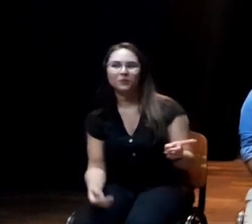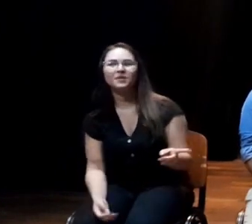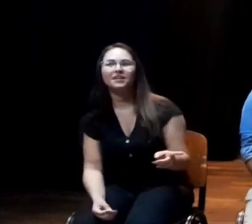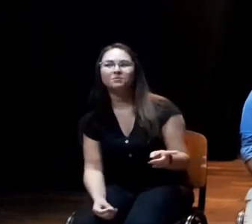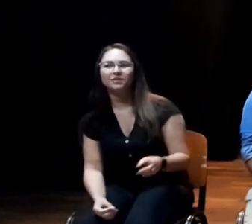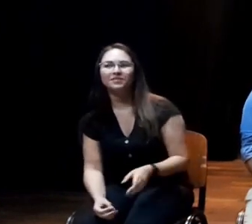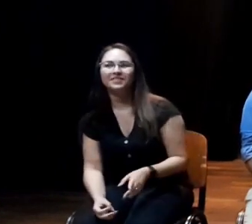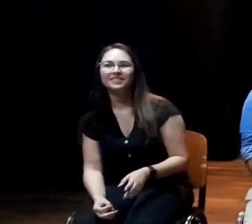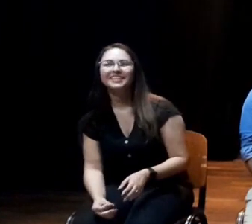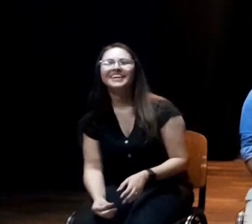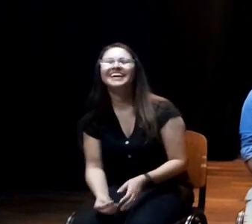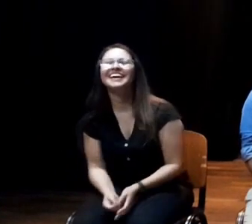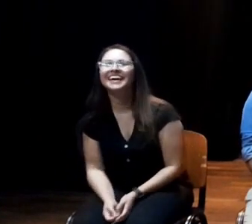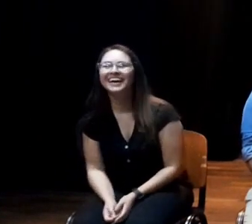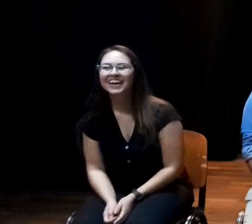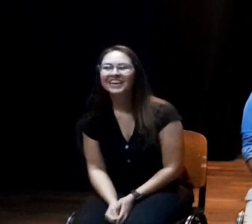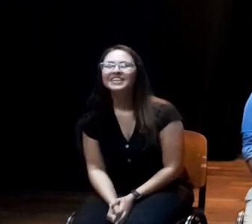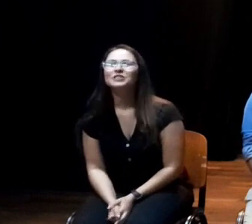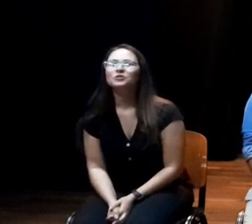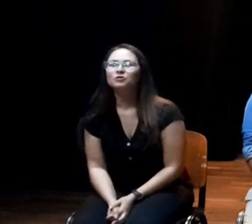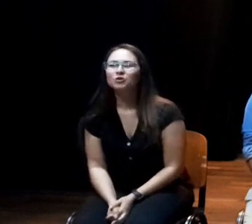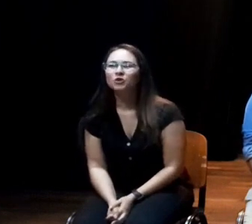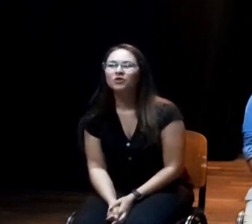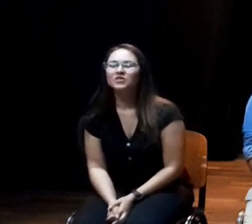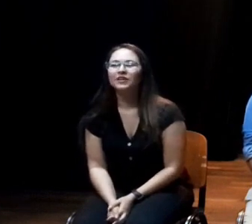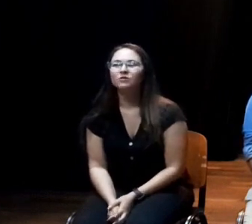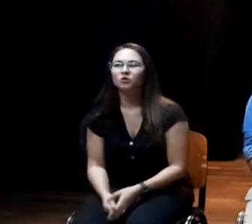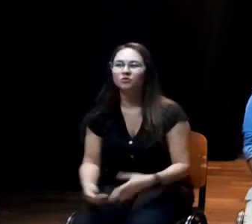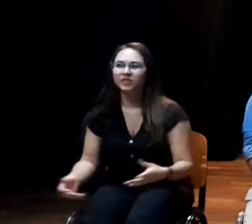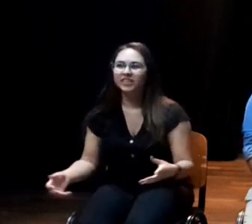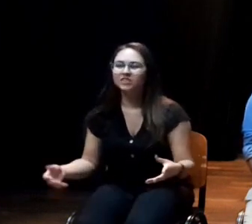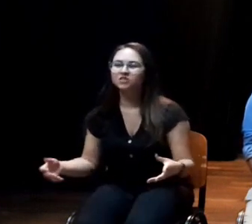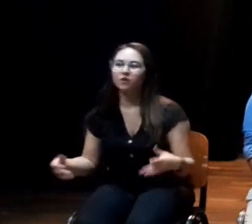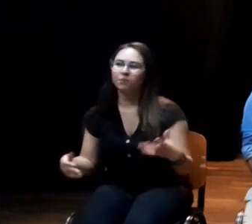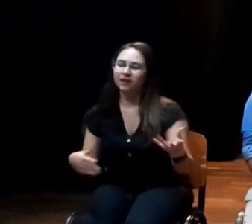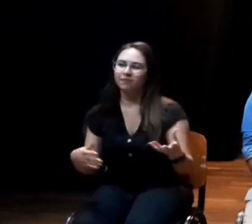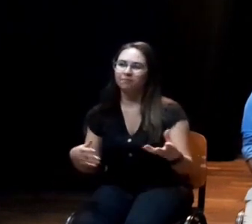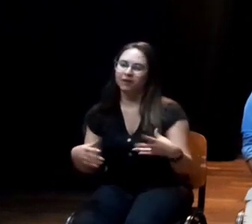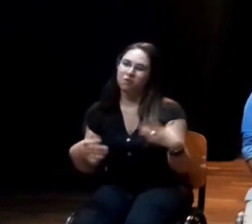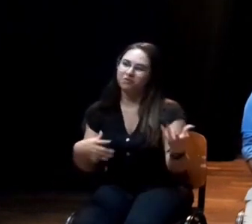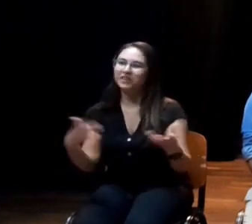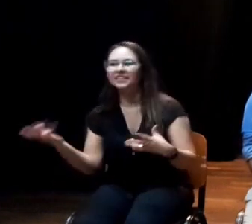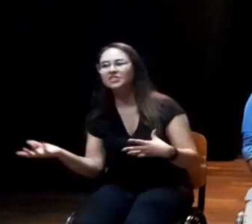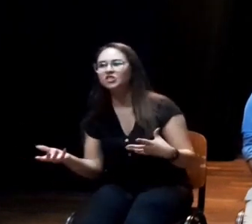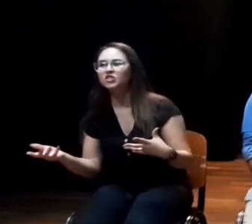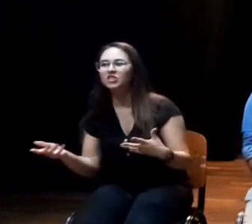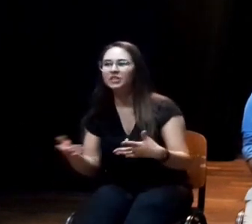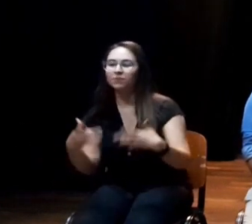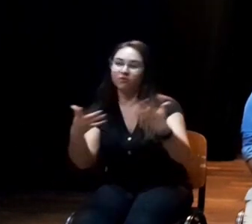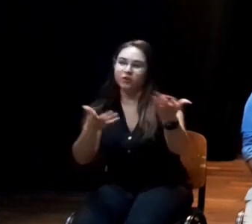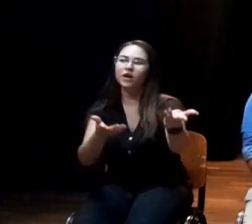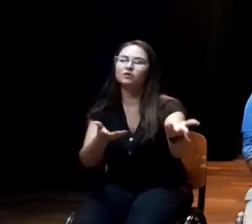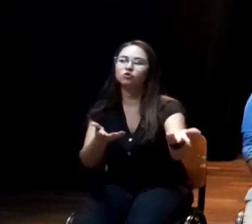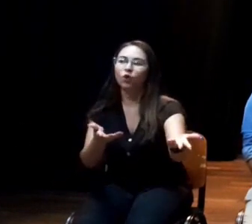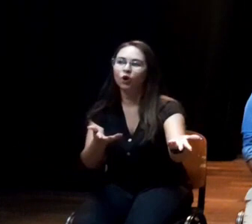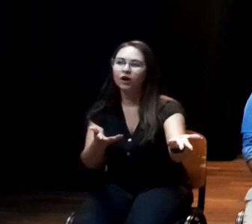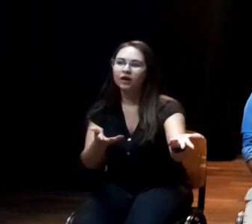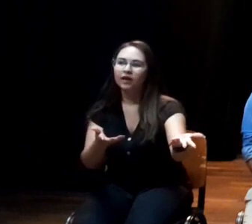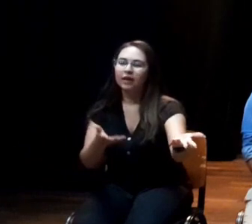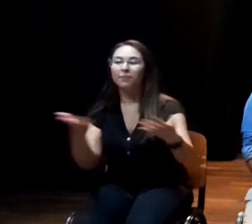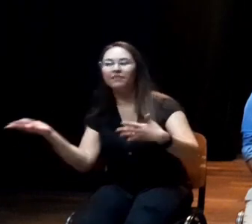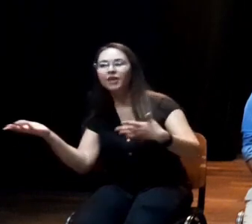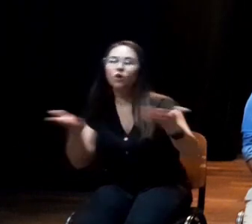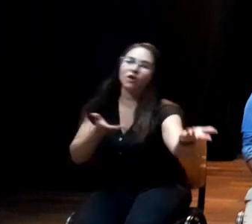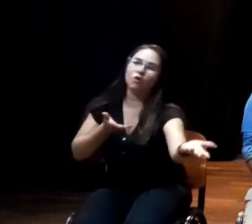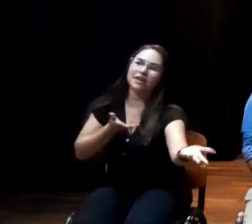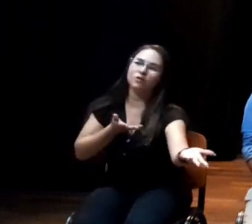Tô perguntando. Tem gente que vai pro show. Num show, os ouvintes vão para ouvir, assistir, para ver o cantor.